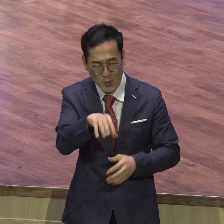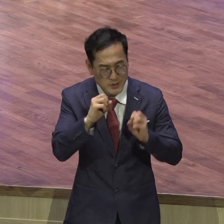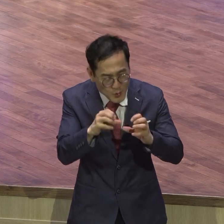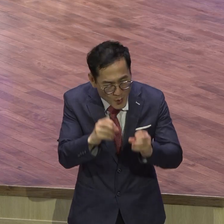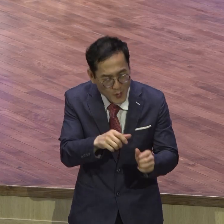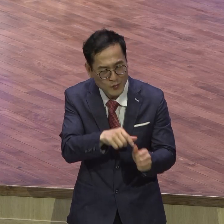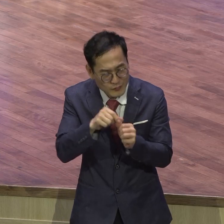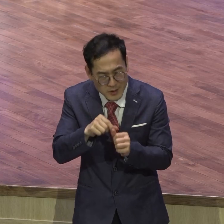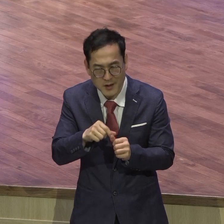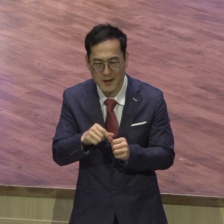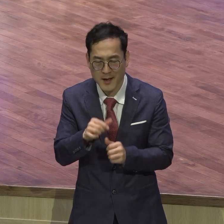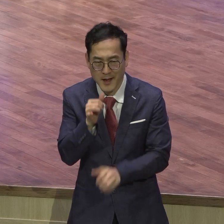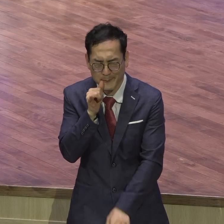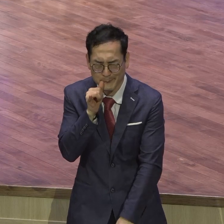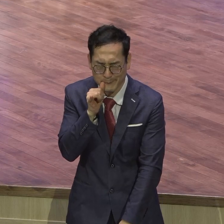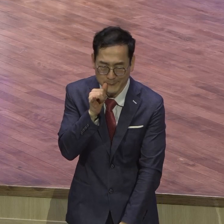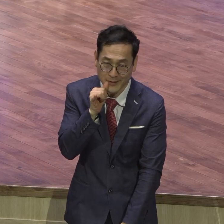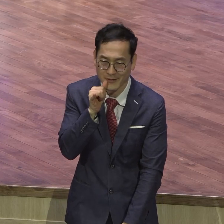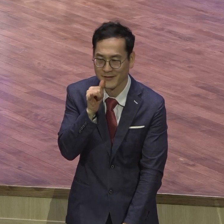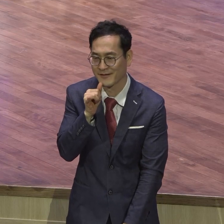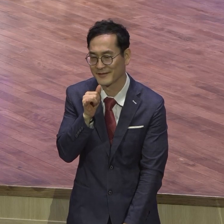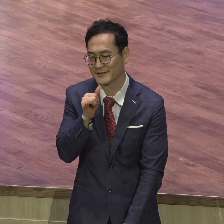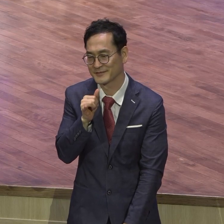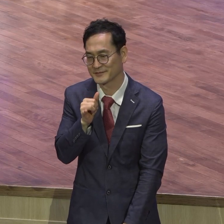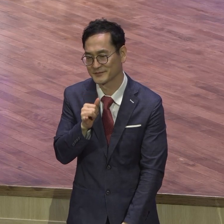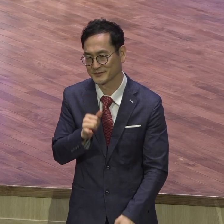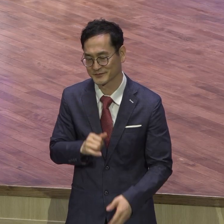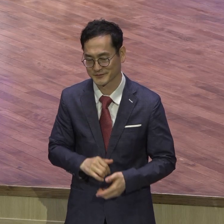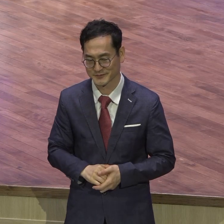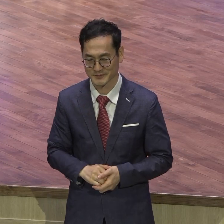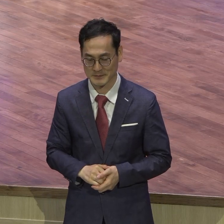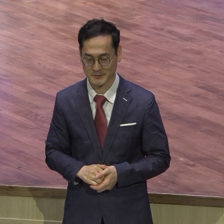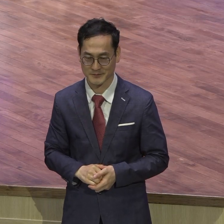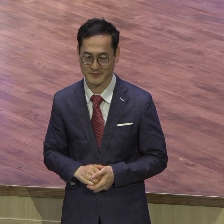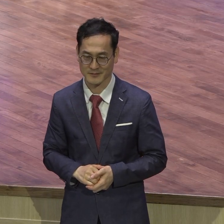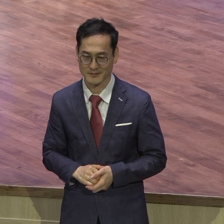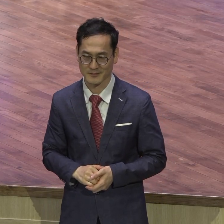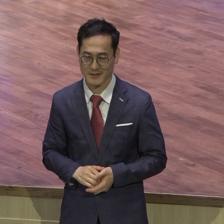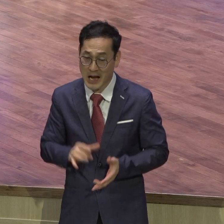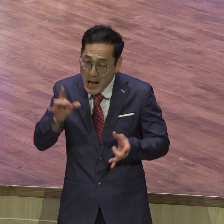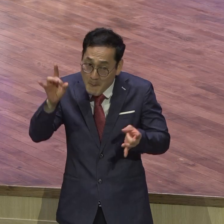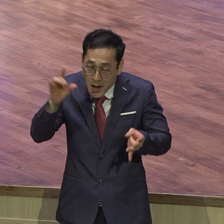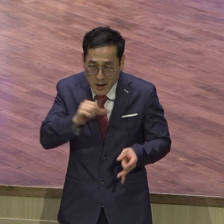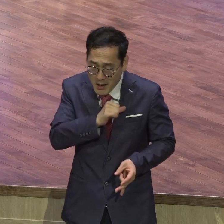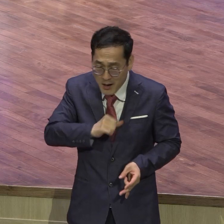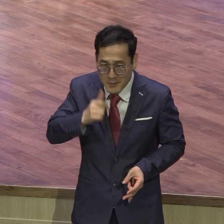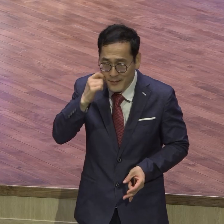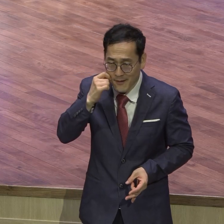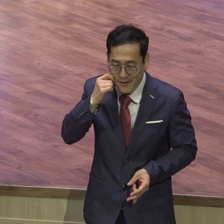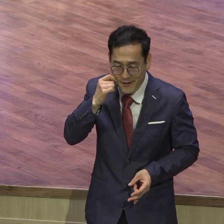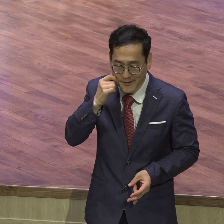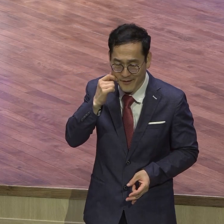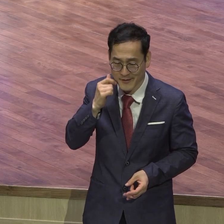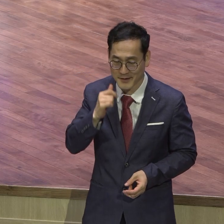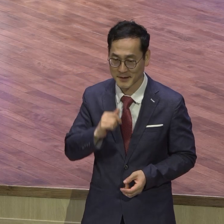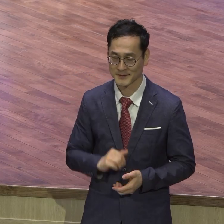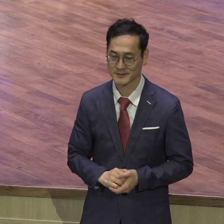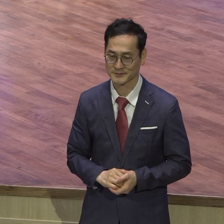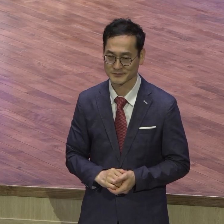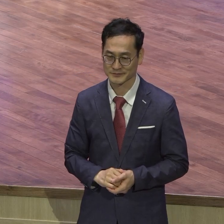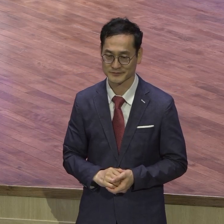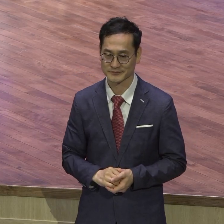가만히 있지 못하는 거예요 처음 있는 사람 가만히 있지 못해 뭔가 하나님